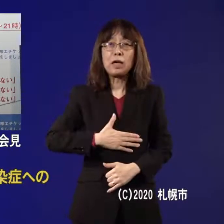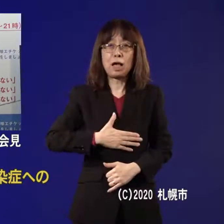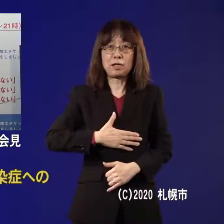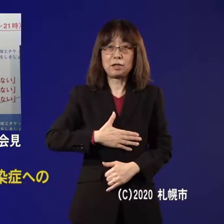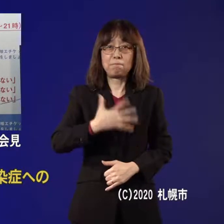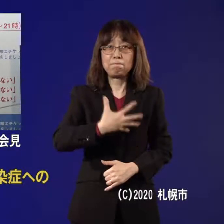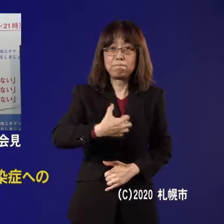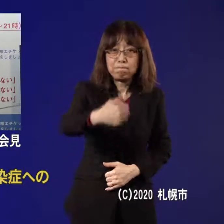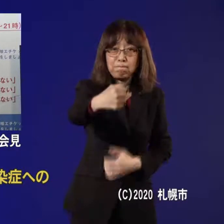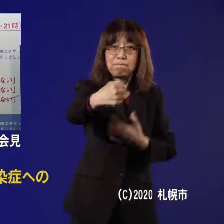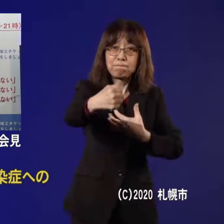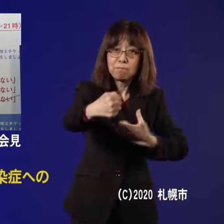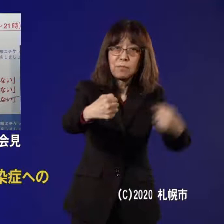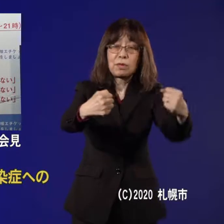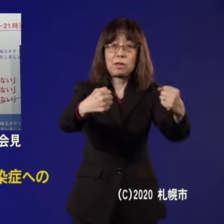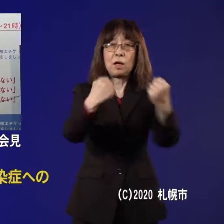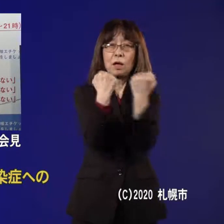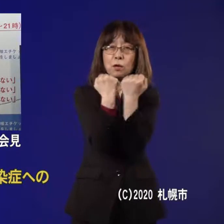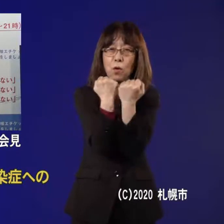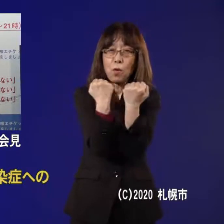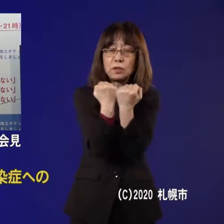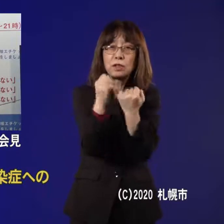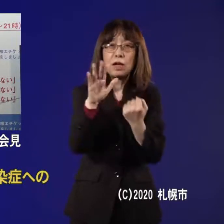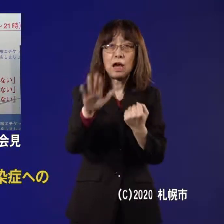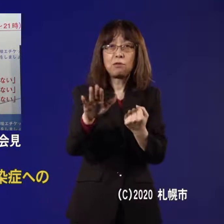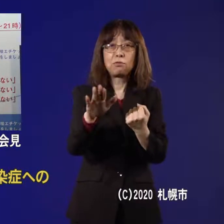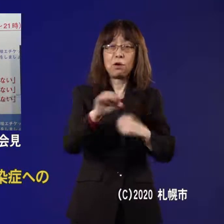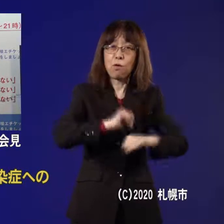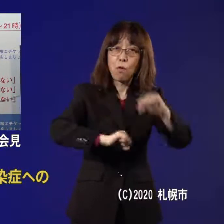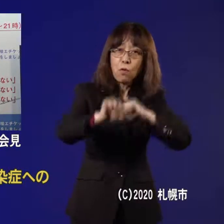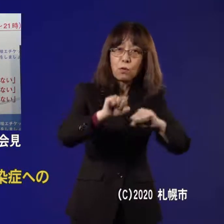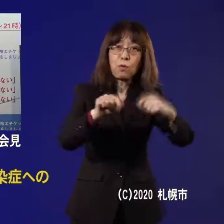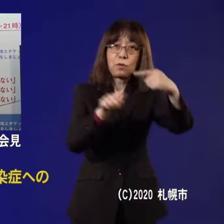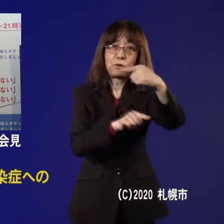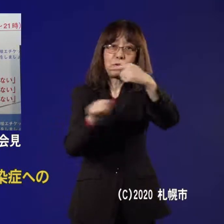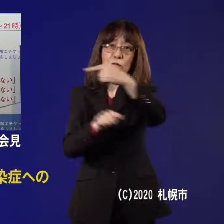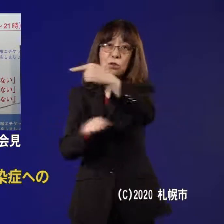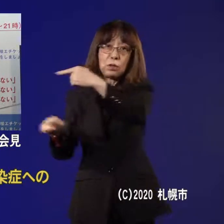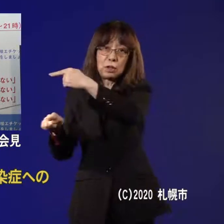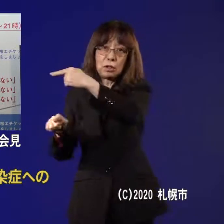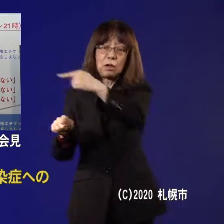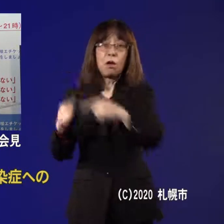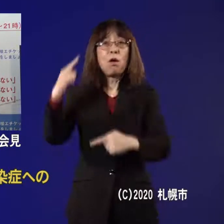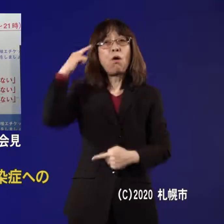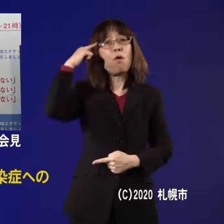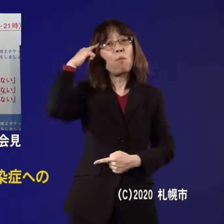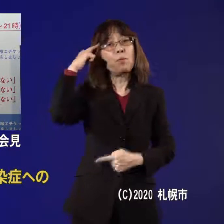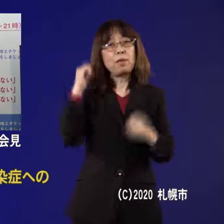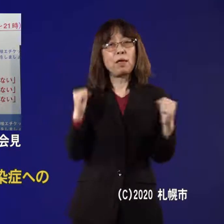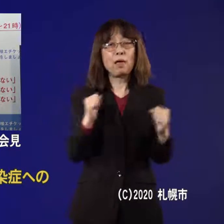き良識ある行動をお一人お一人取っていただきたいと、このように思います。